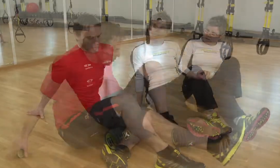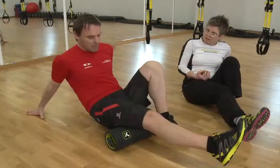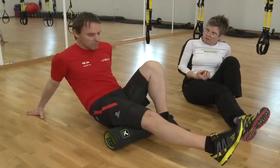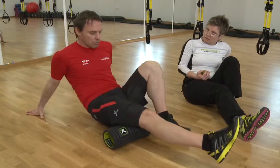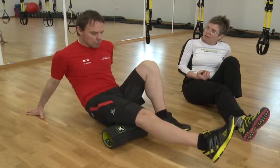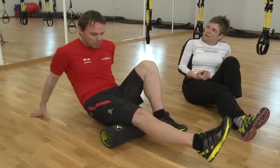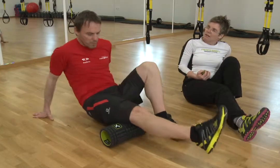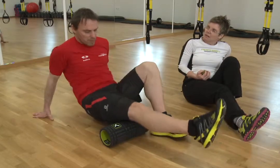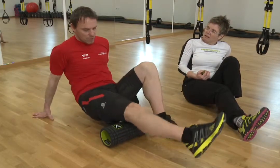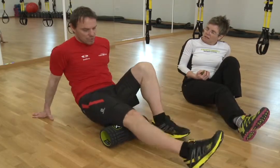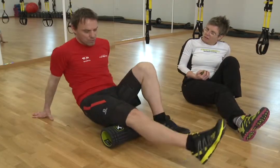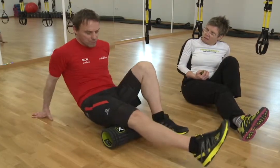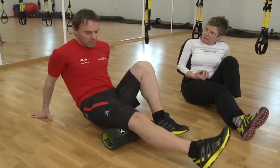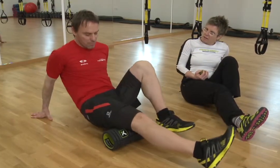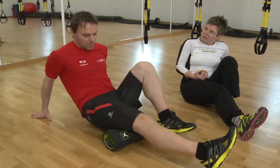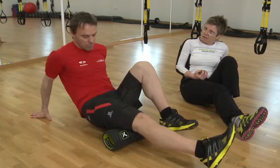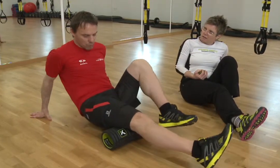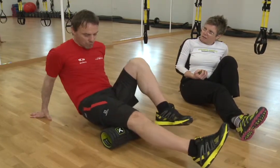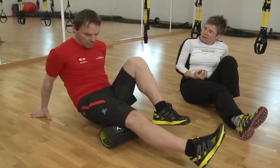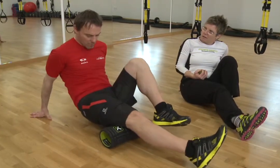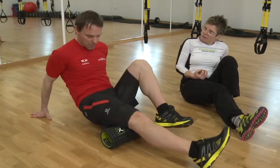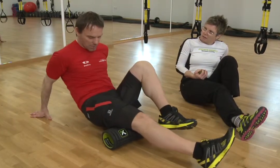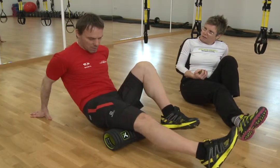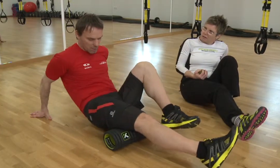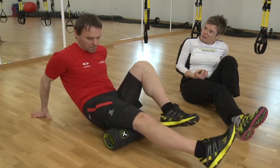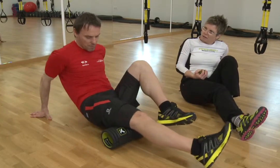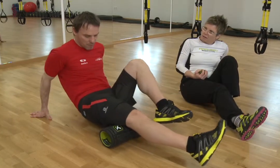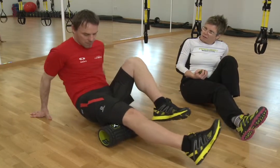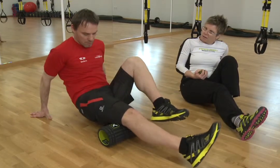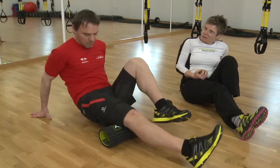Zdaj, če hočeš pa še večjo bremenitev, pa sem to nogo dvigneš.